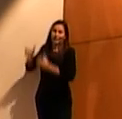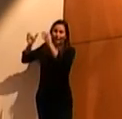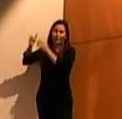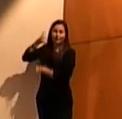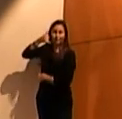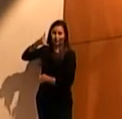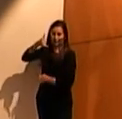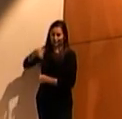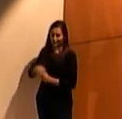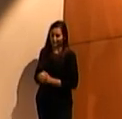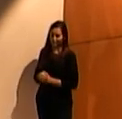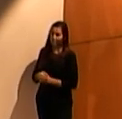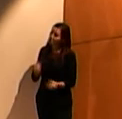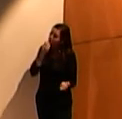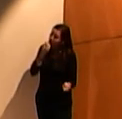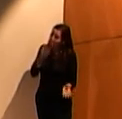Très bien. Bon.